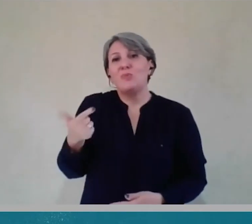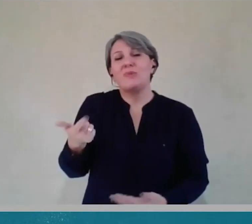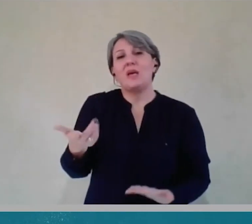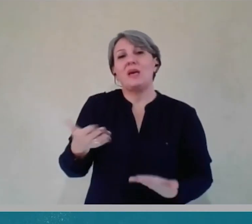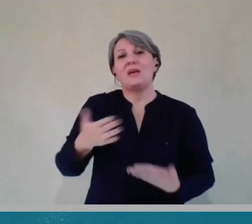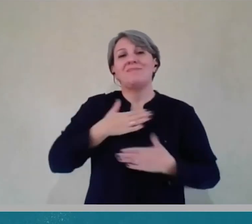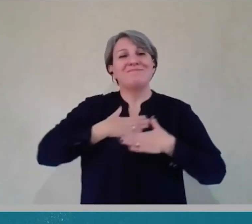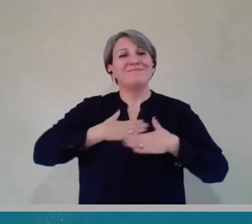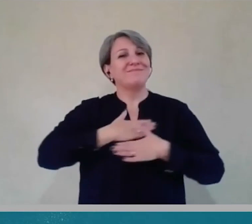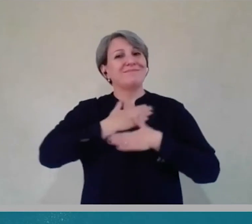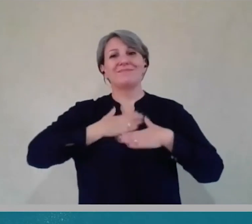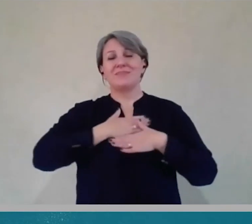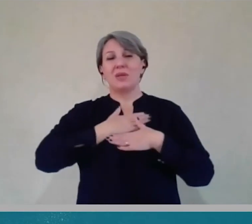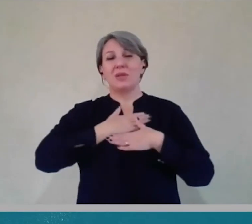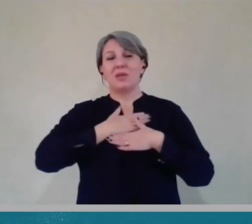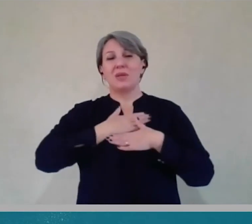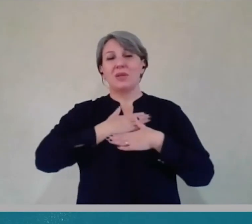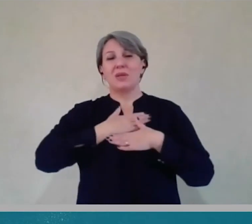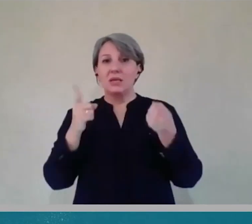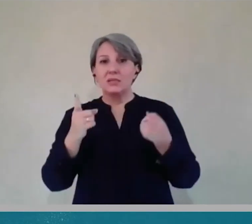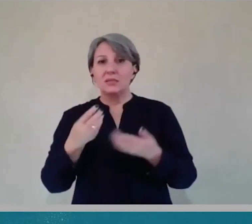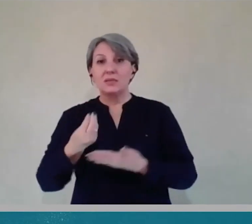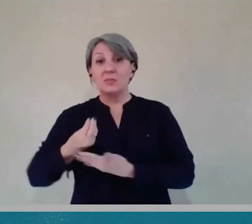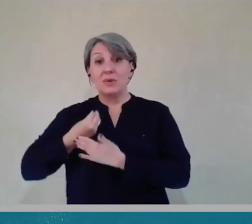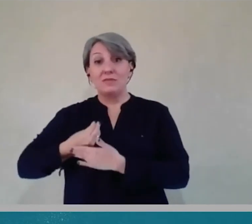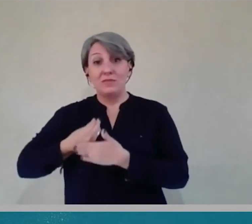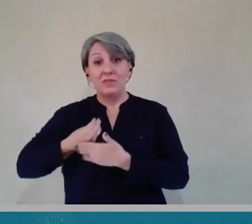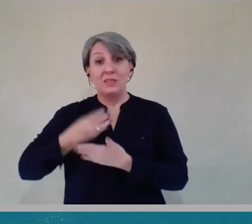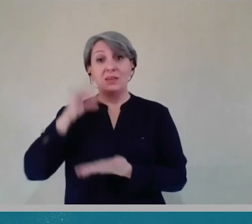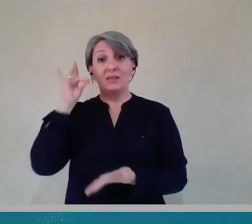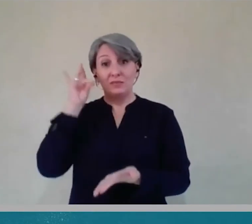Mas a verdadeira vida, que é